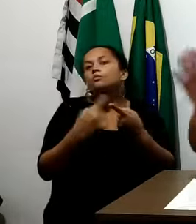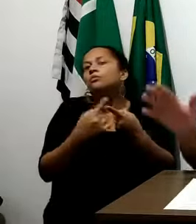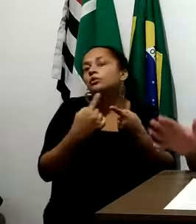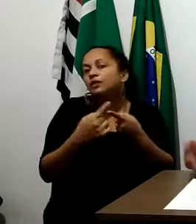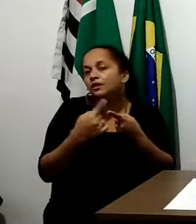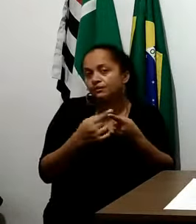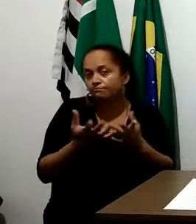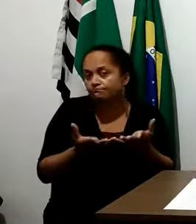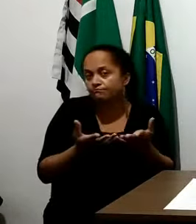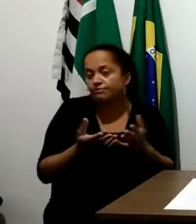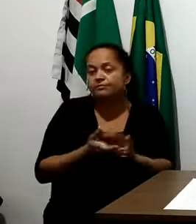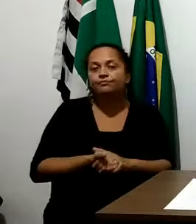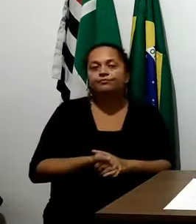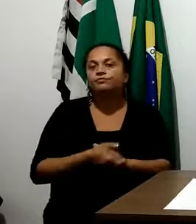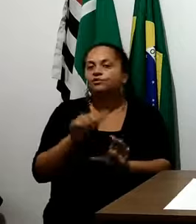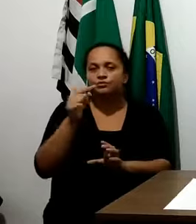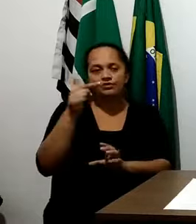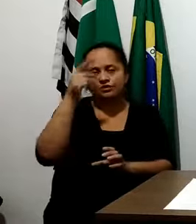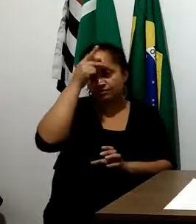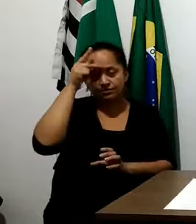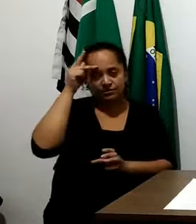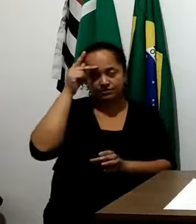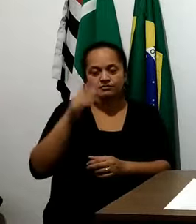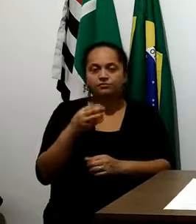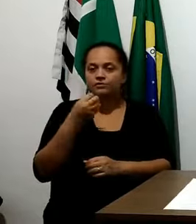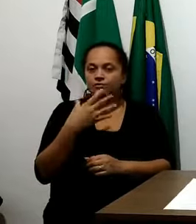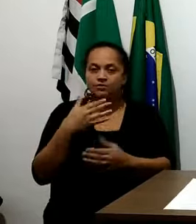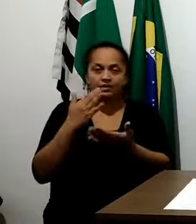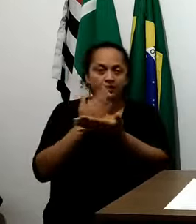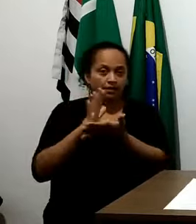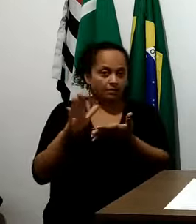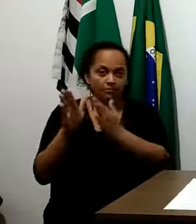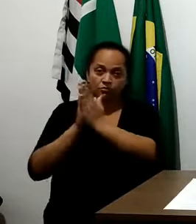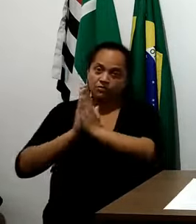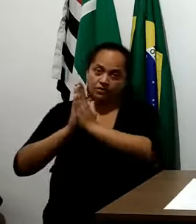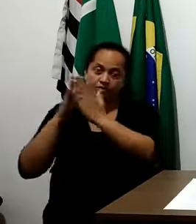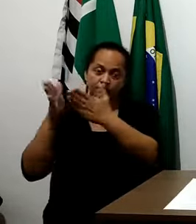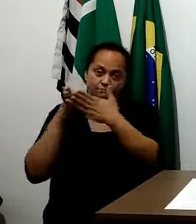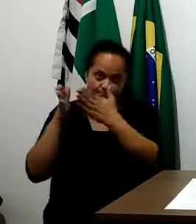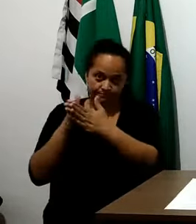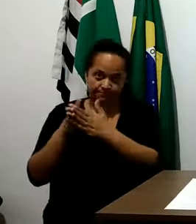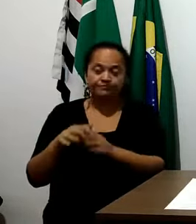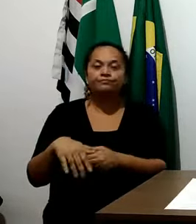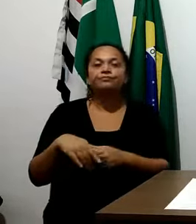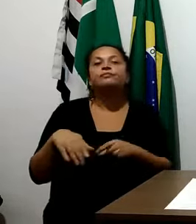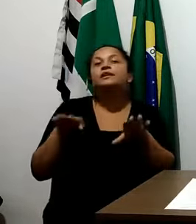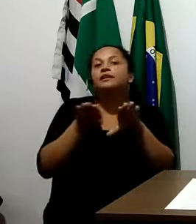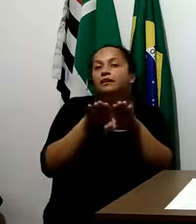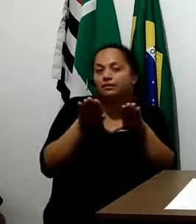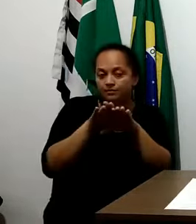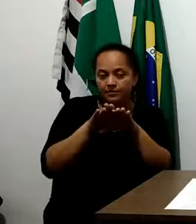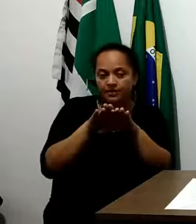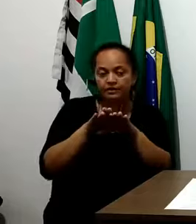outro caso de intercessão está em Números 14, quando Moisés,